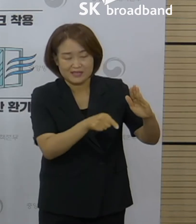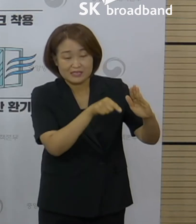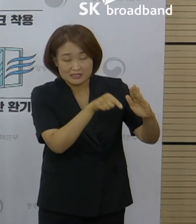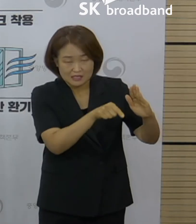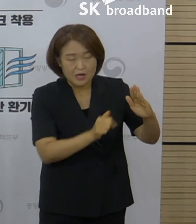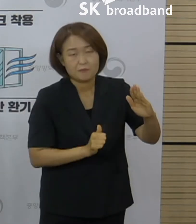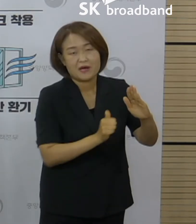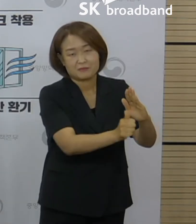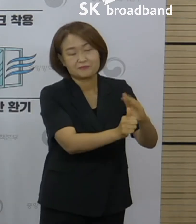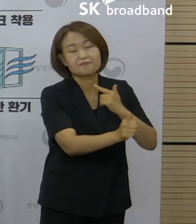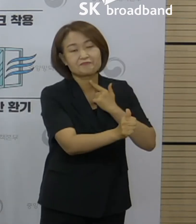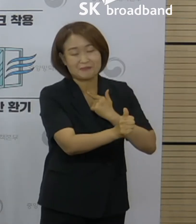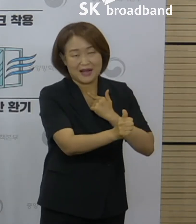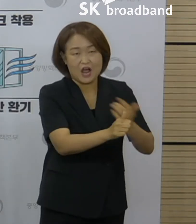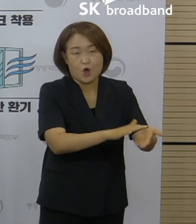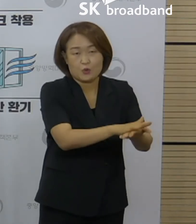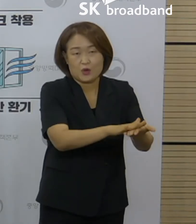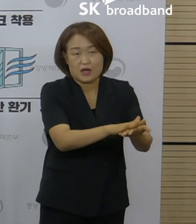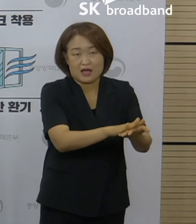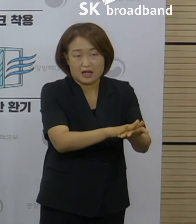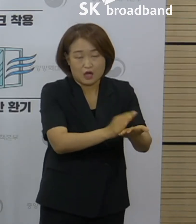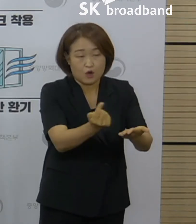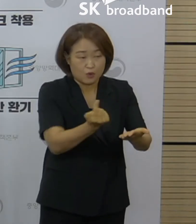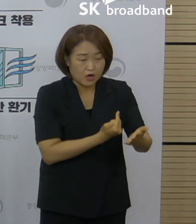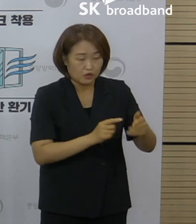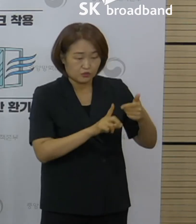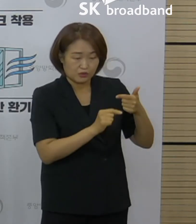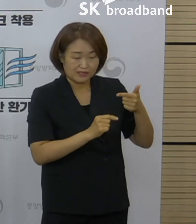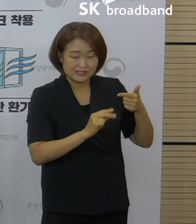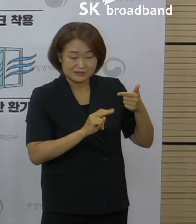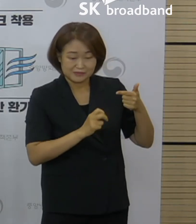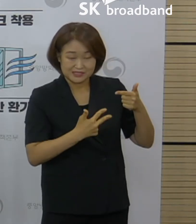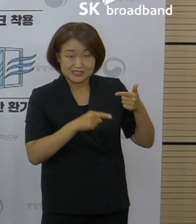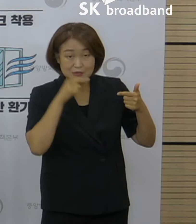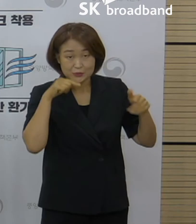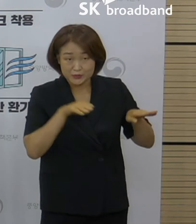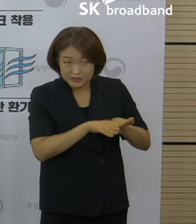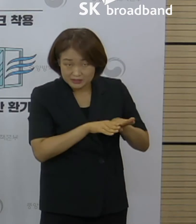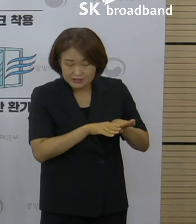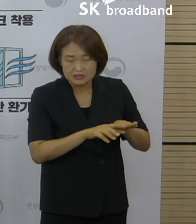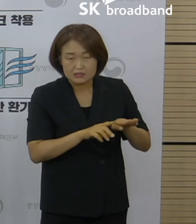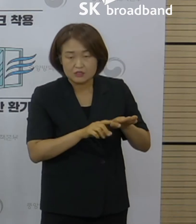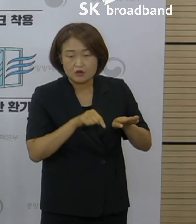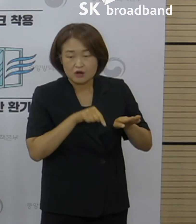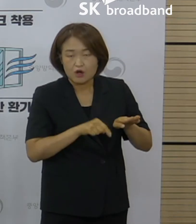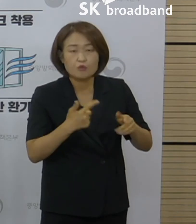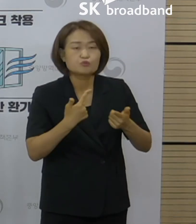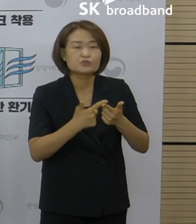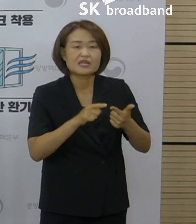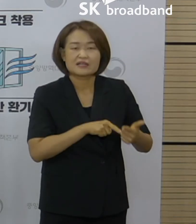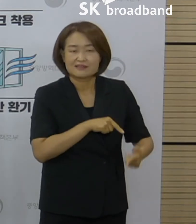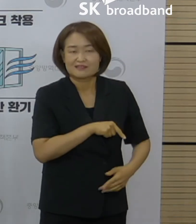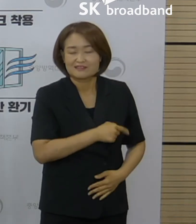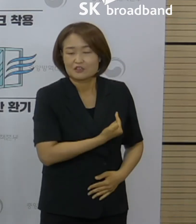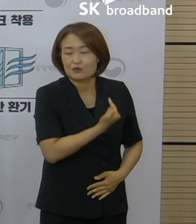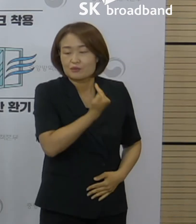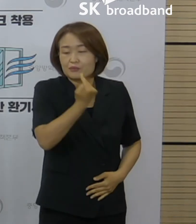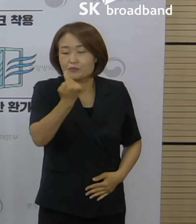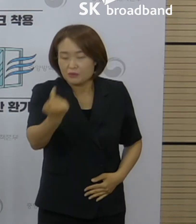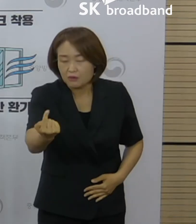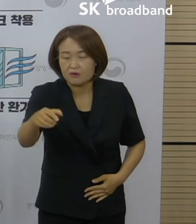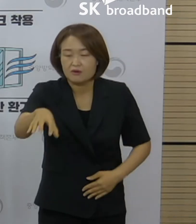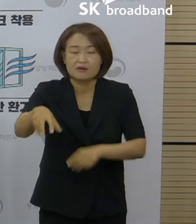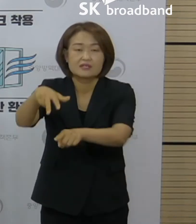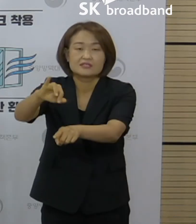난 다음에 6월 27일 일요일입니다. 이때 이제 부산에 있는 부산 진구에